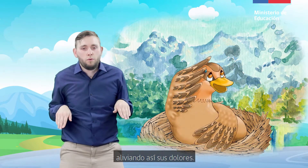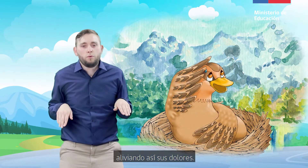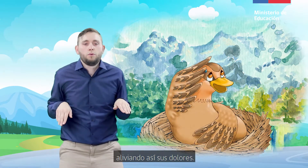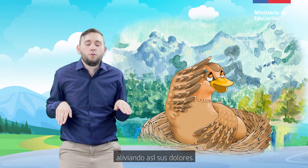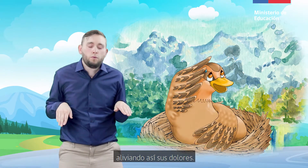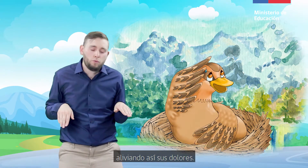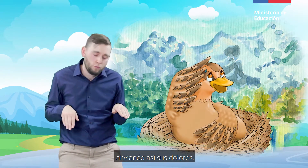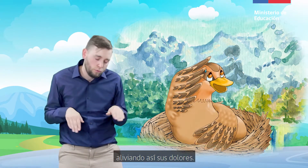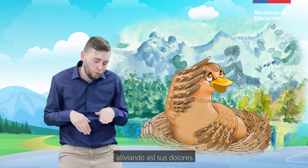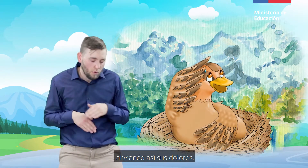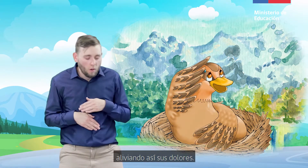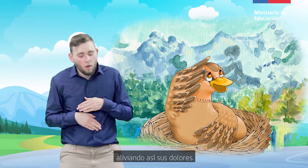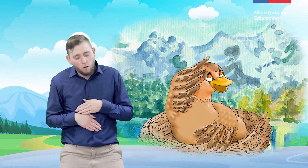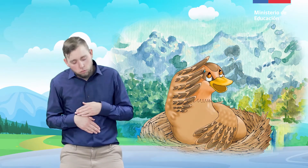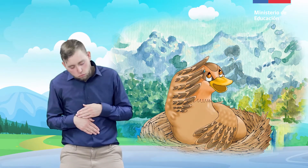aliviando así sus dolores.